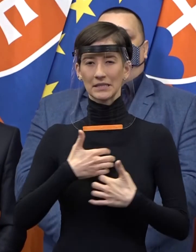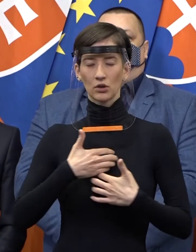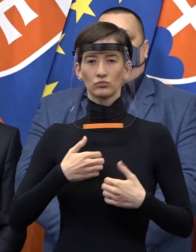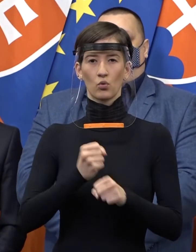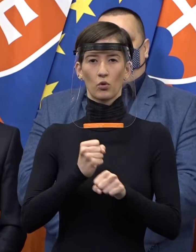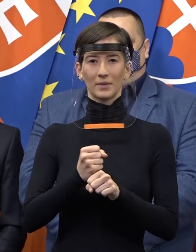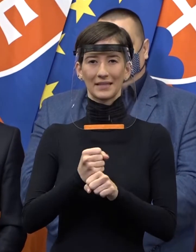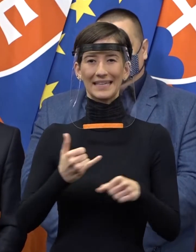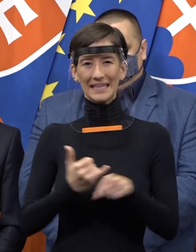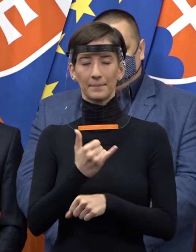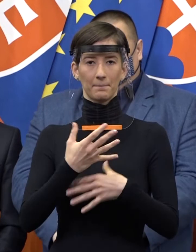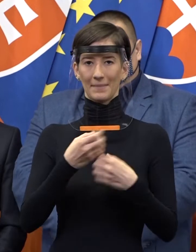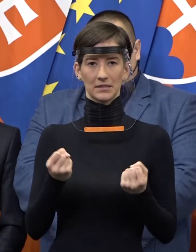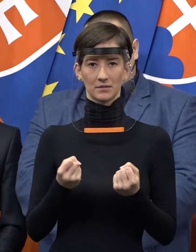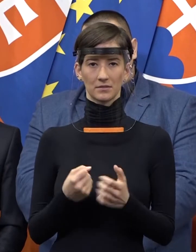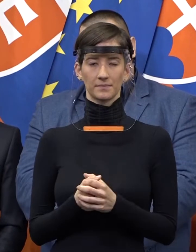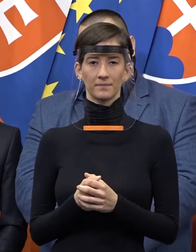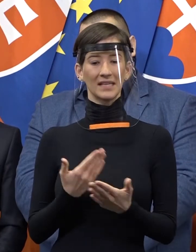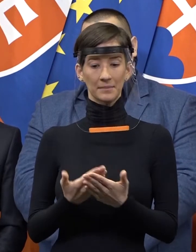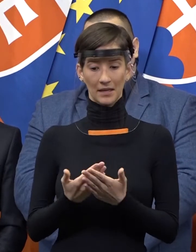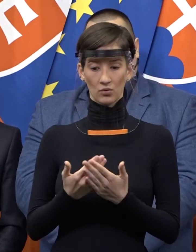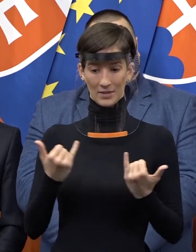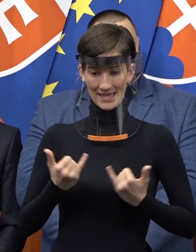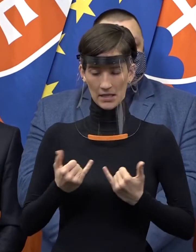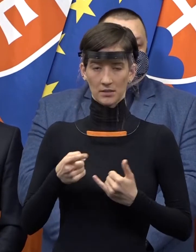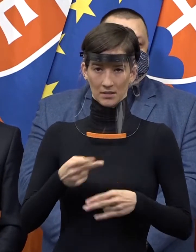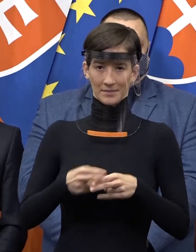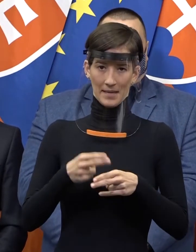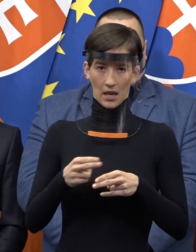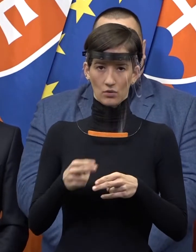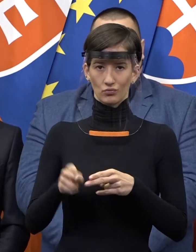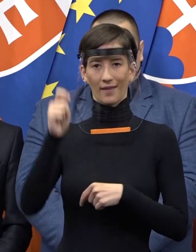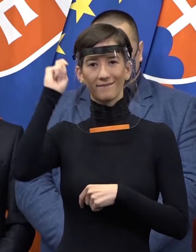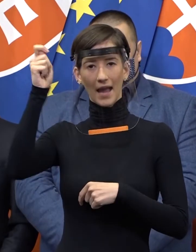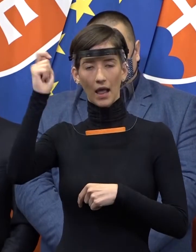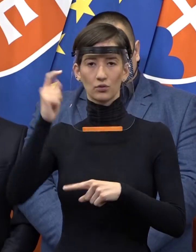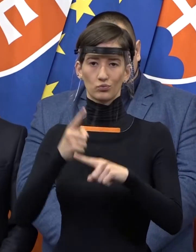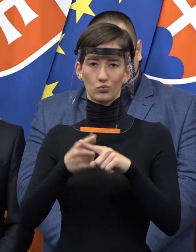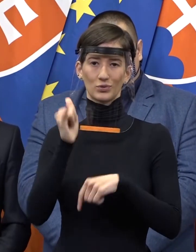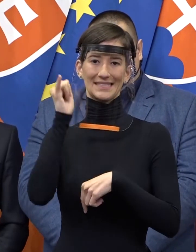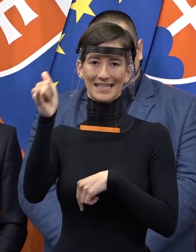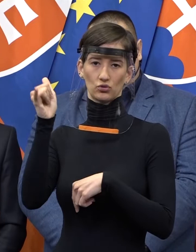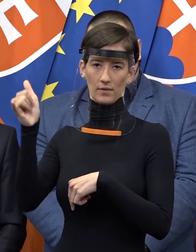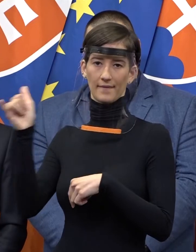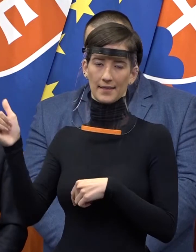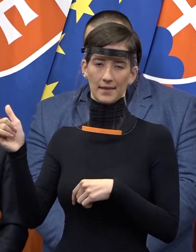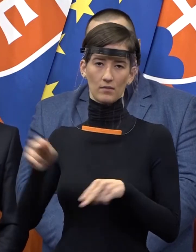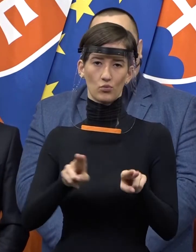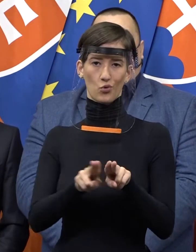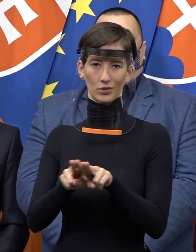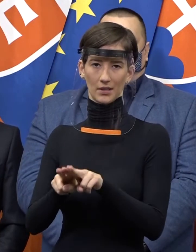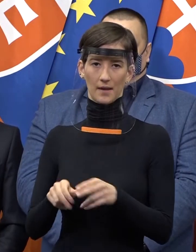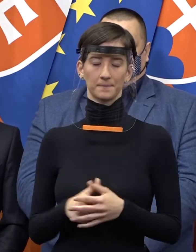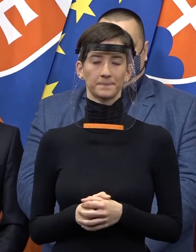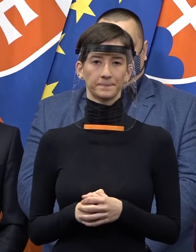teraz riešili hlavne túto našu zvyklosť cestovať na Veľkú noc za svojimi príbuznými. Cestovať